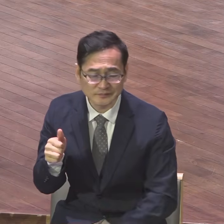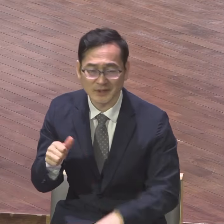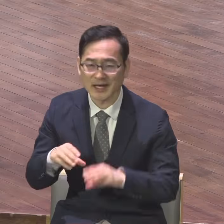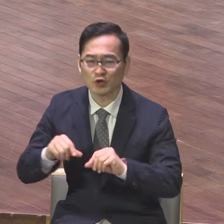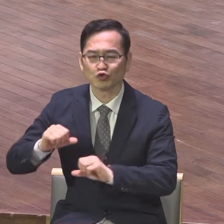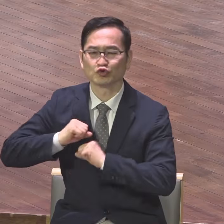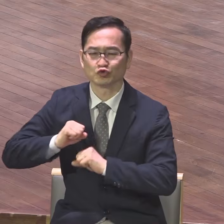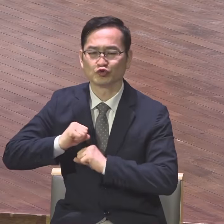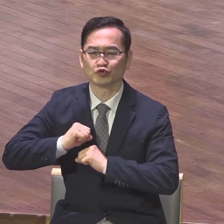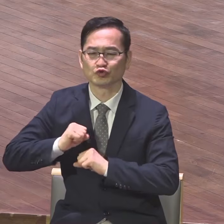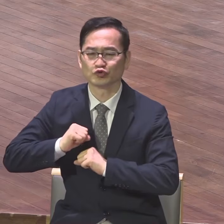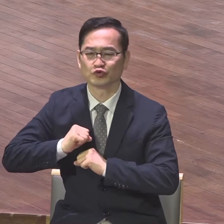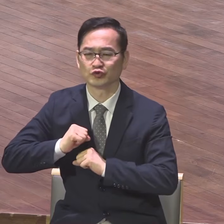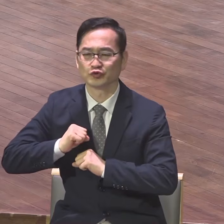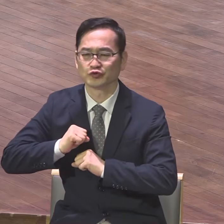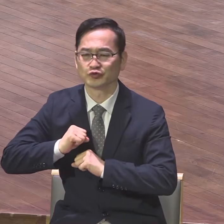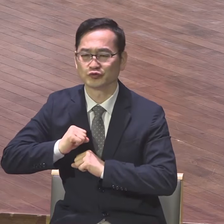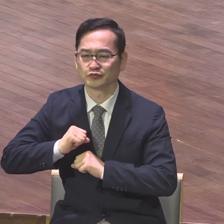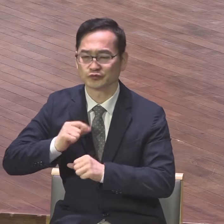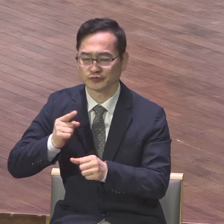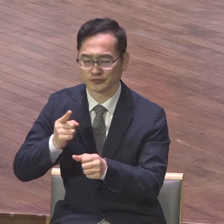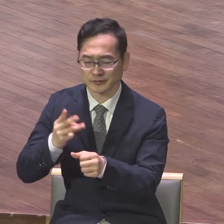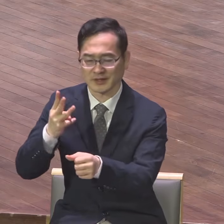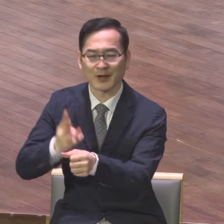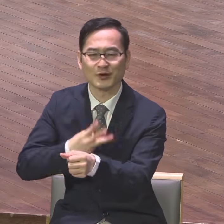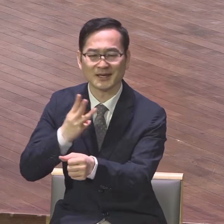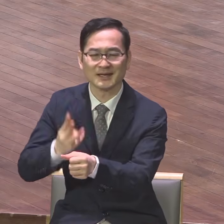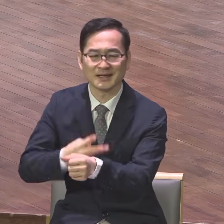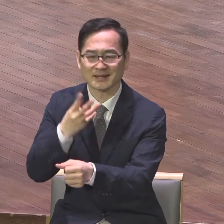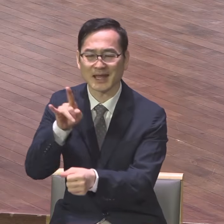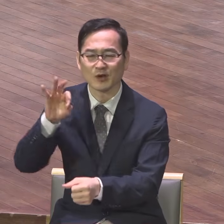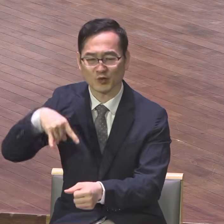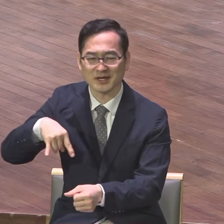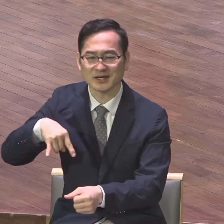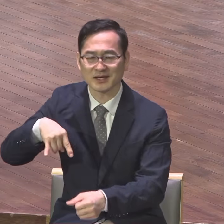육군 상원학교를 졸업하고 현역 대위로,